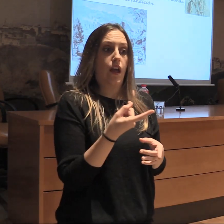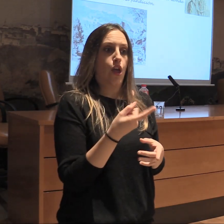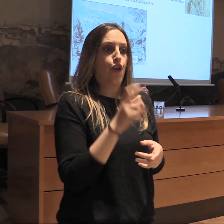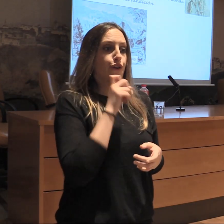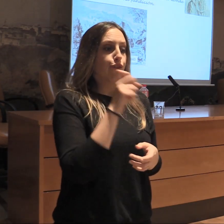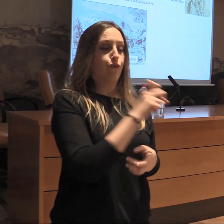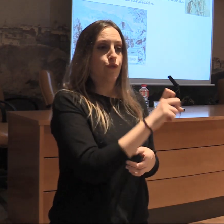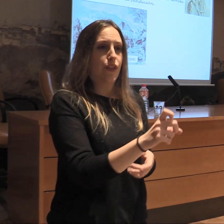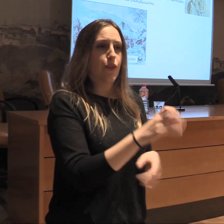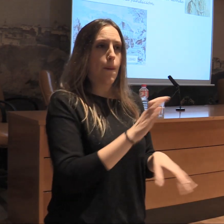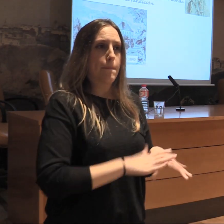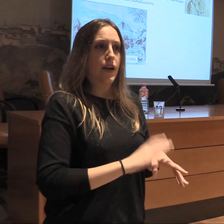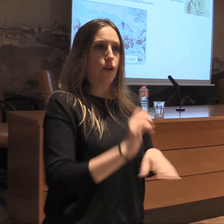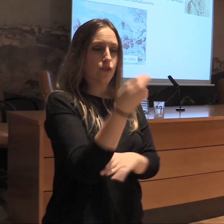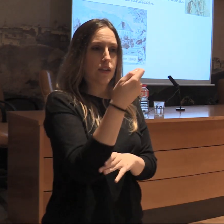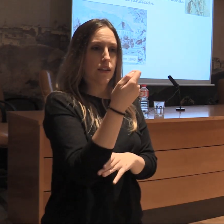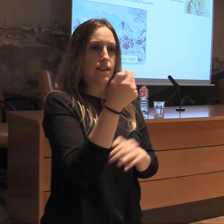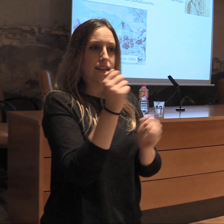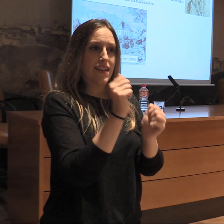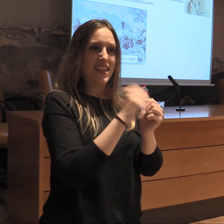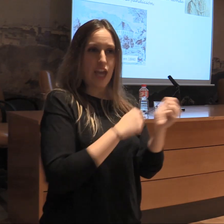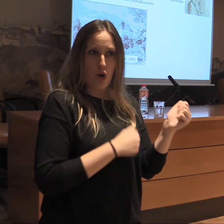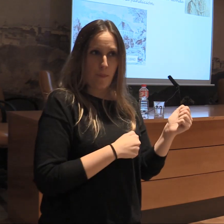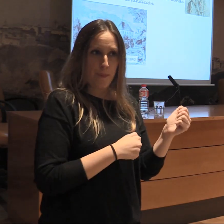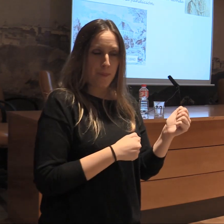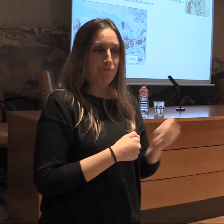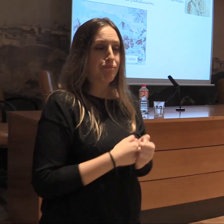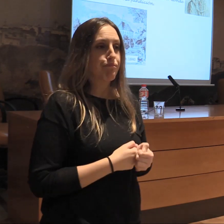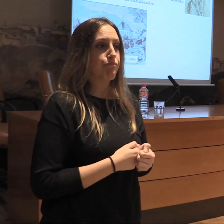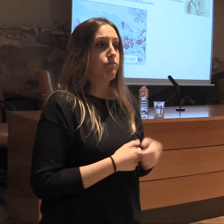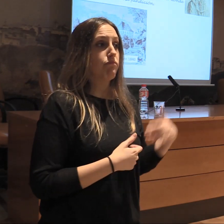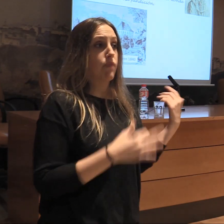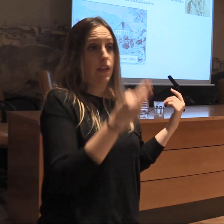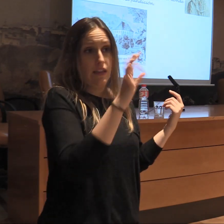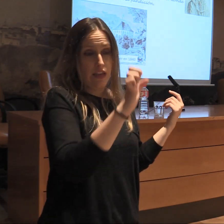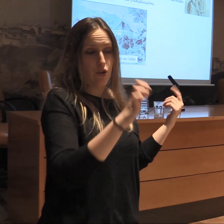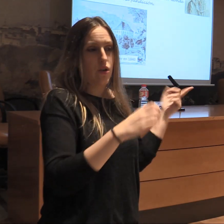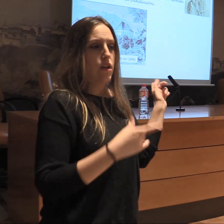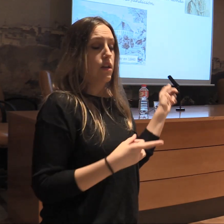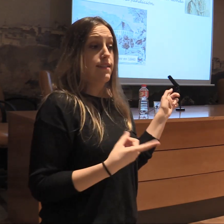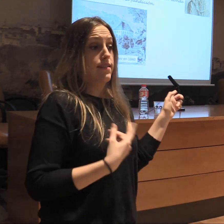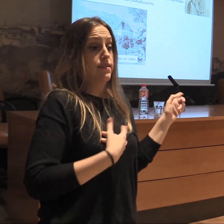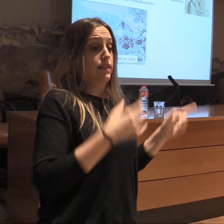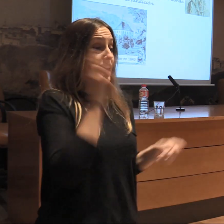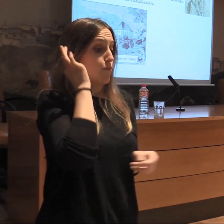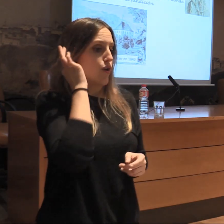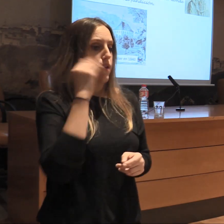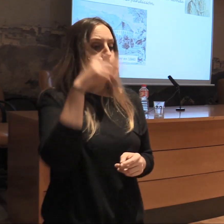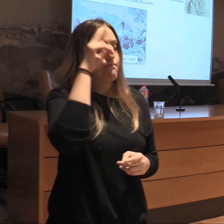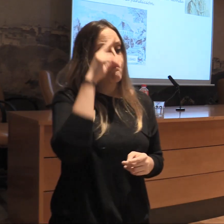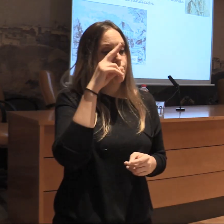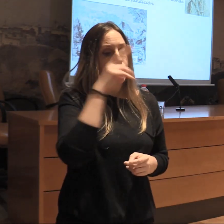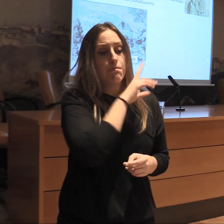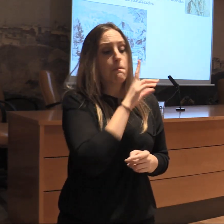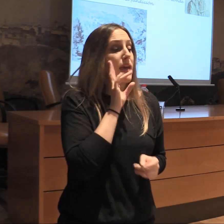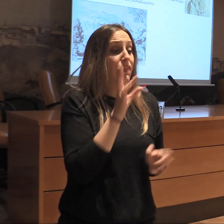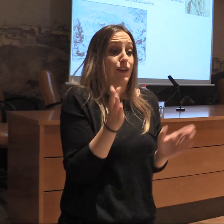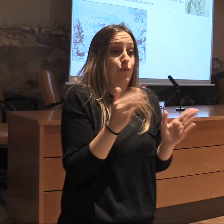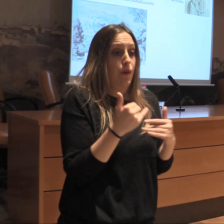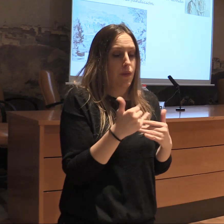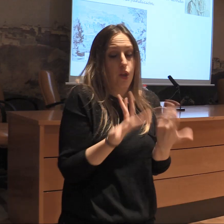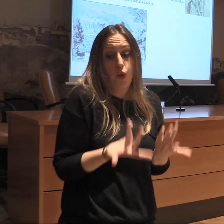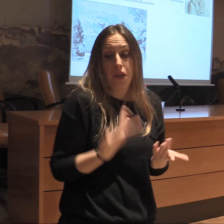fundación, pues, para obtener hierro. Ella era huérfana de madre desde prácticamente recién nacida y era la